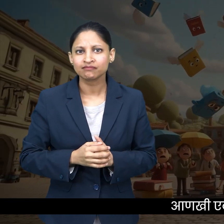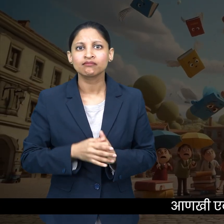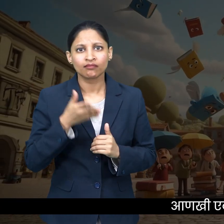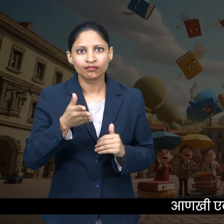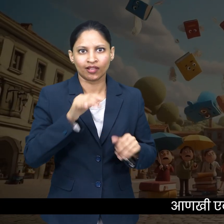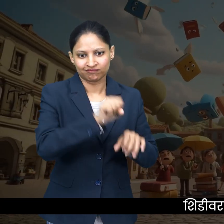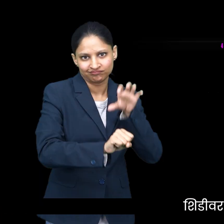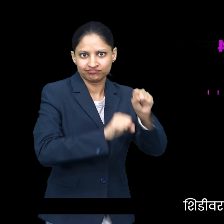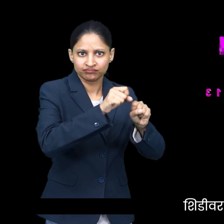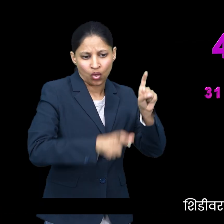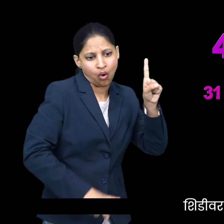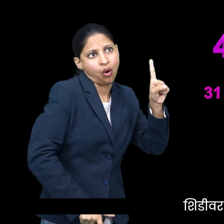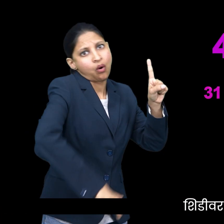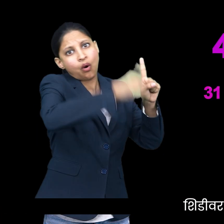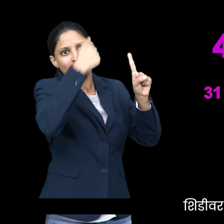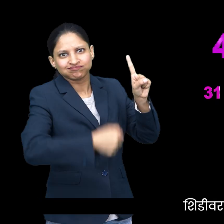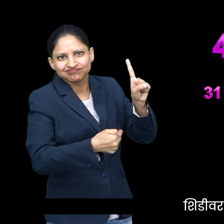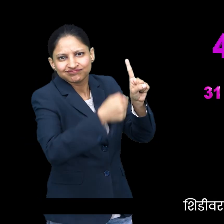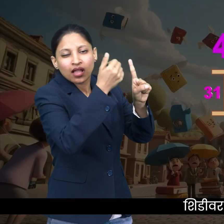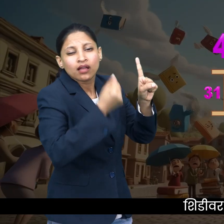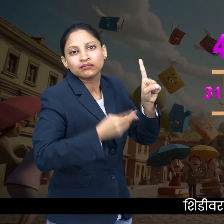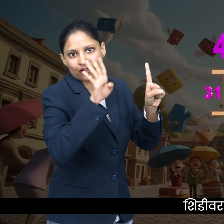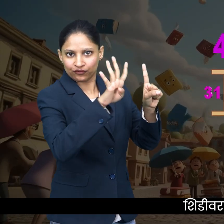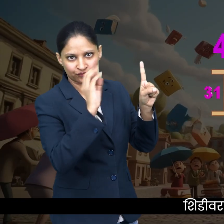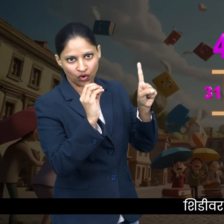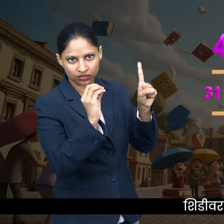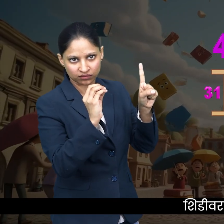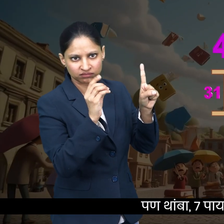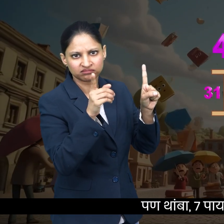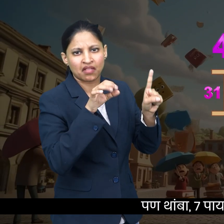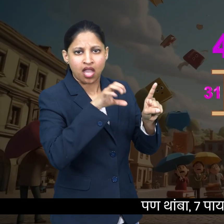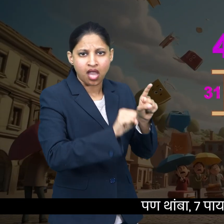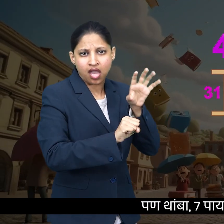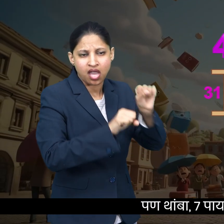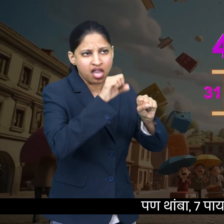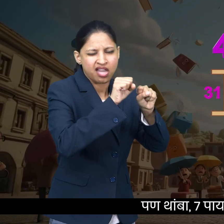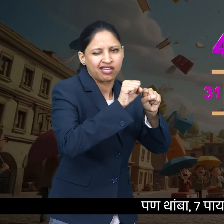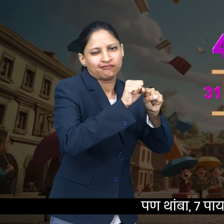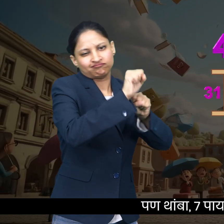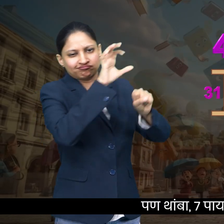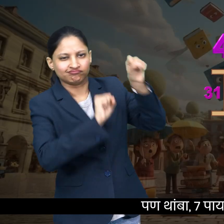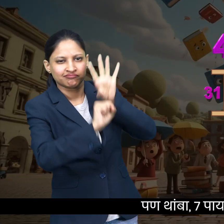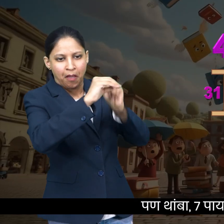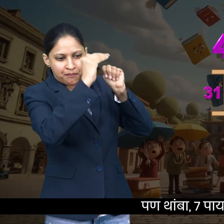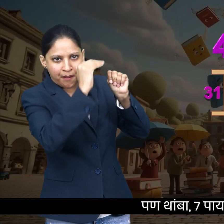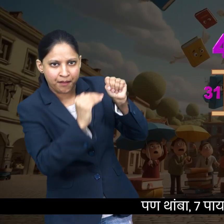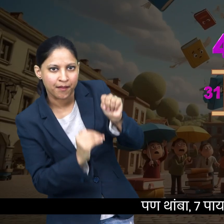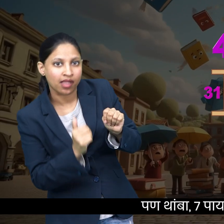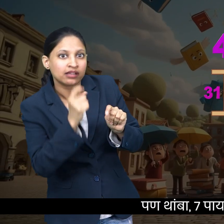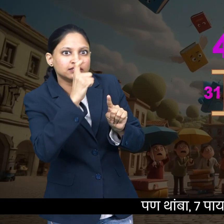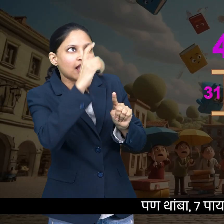आहे. शिडीवर 40 पायऱ्या आहेत. पण थांबा, 7